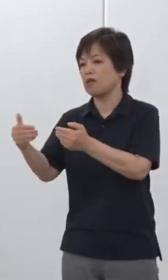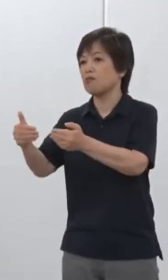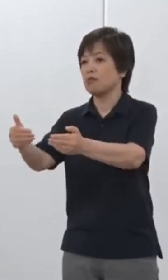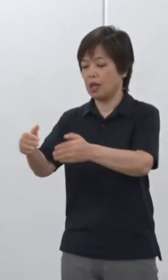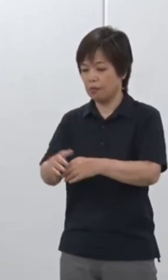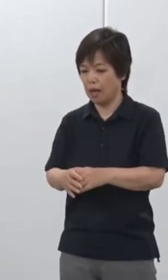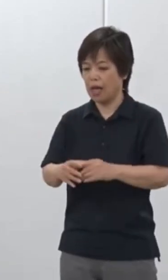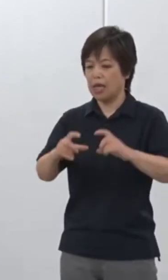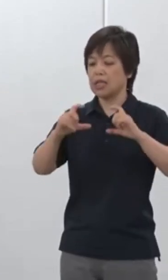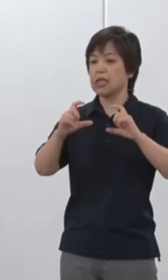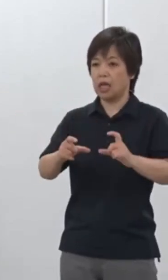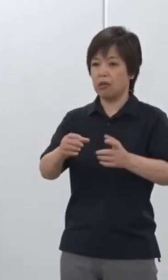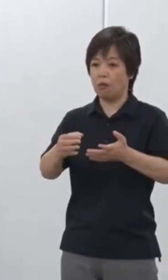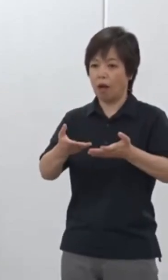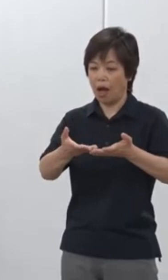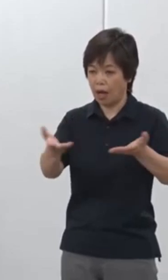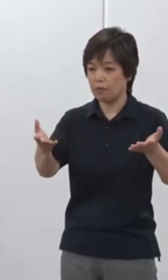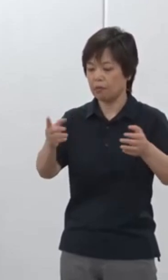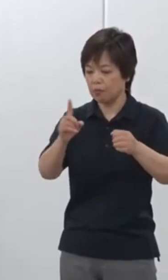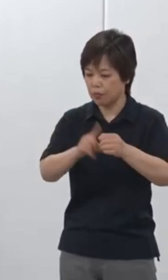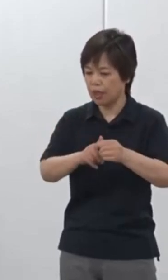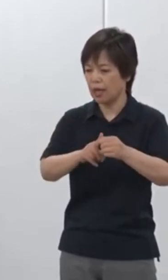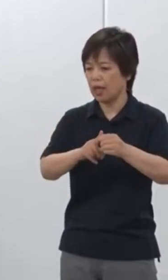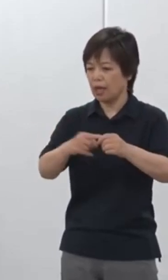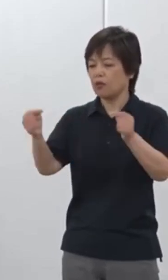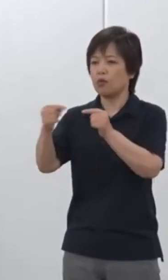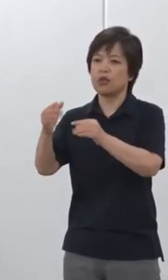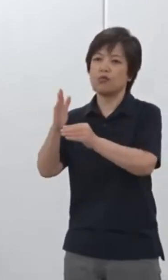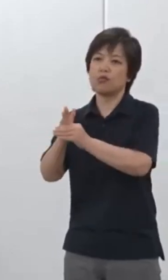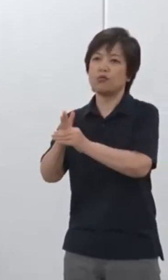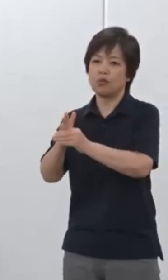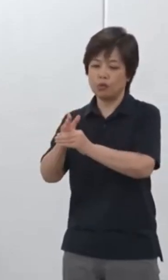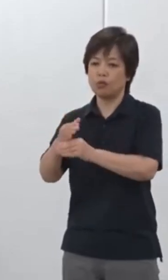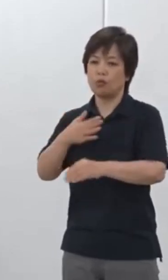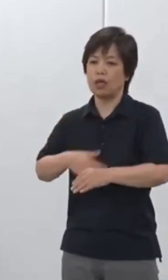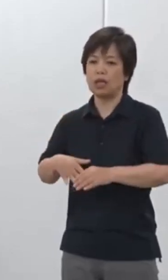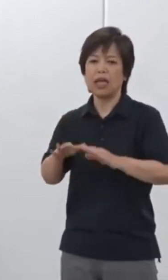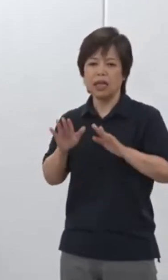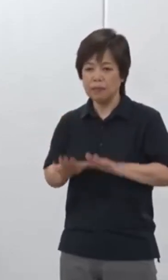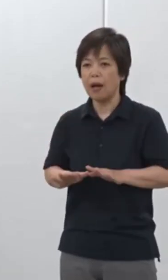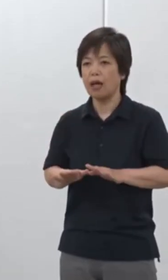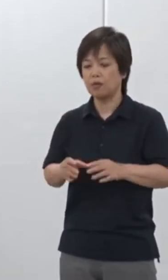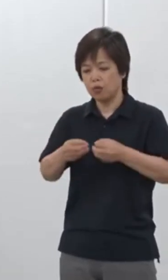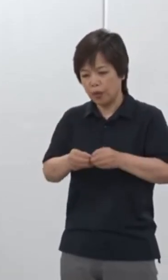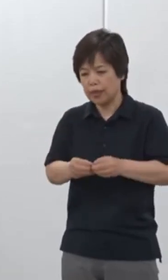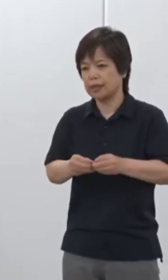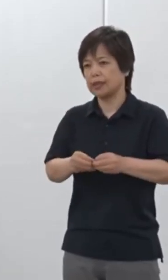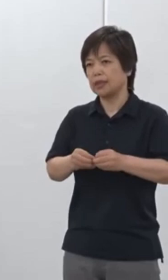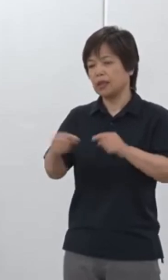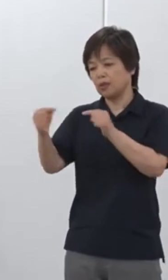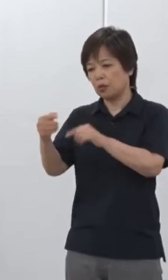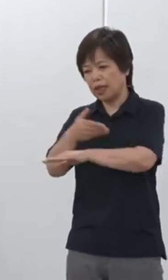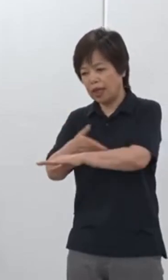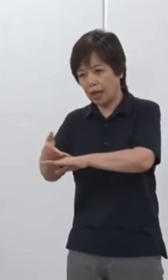のいわゆる条件面で協議をしているという状況にあると認識しています。すいません、ちょっと本日時点の詳細な協議経過